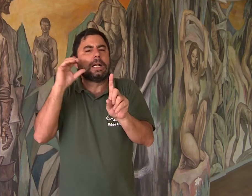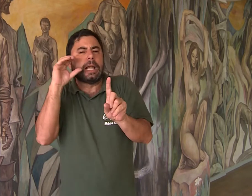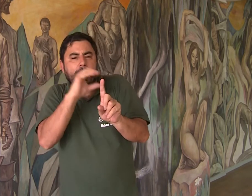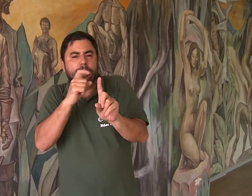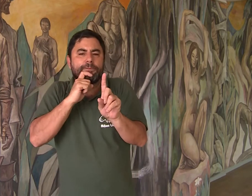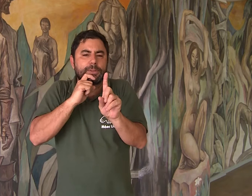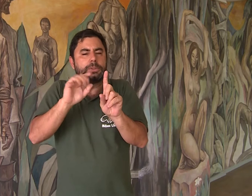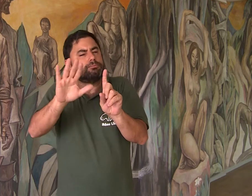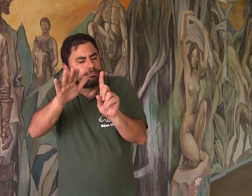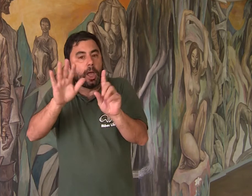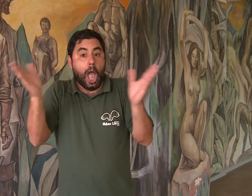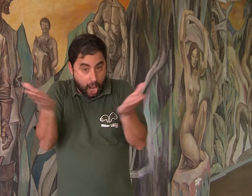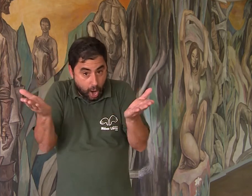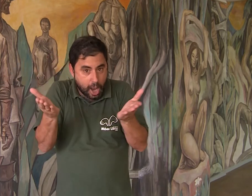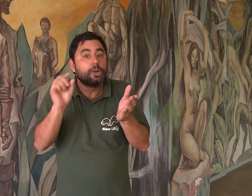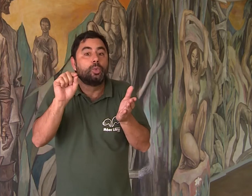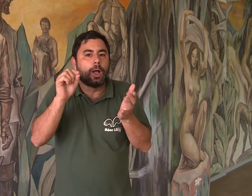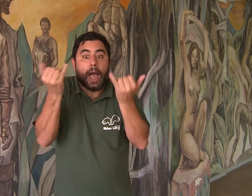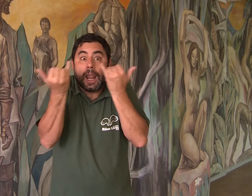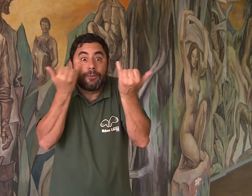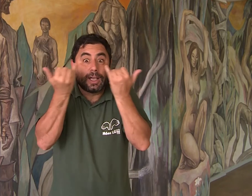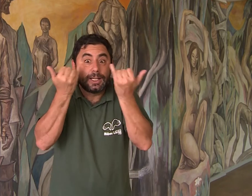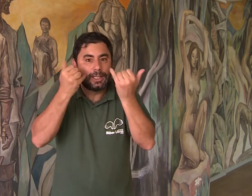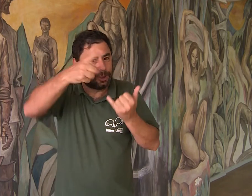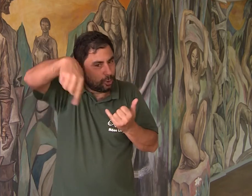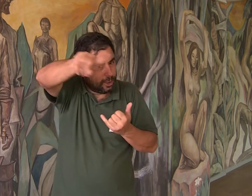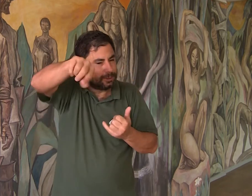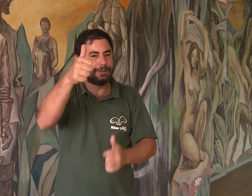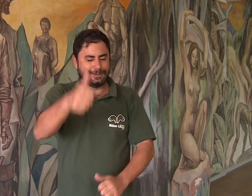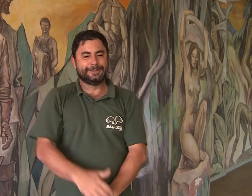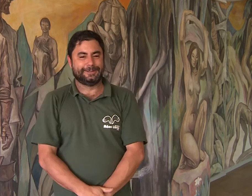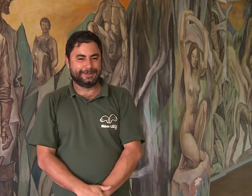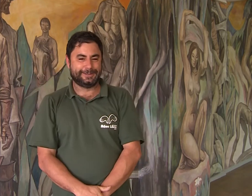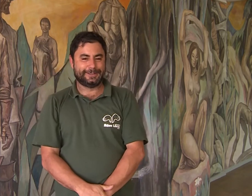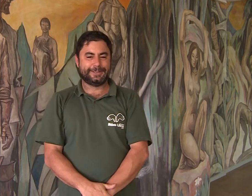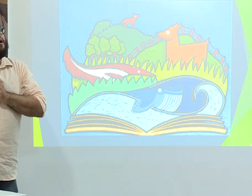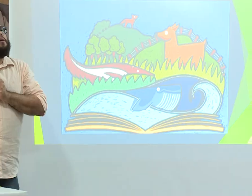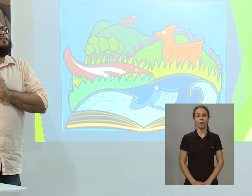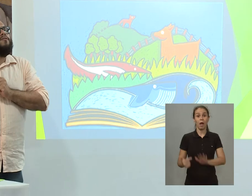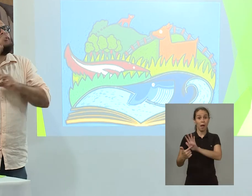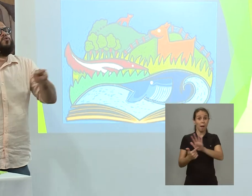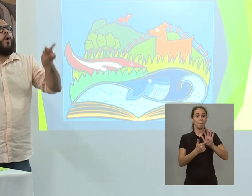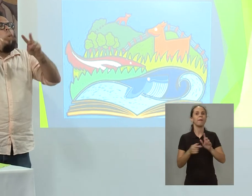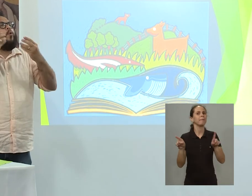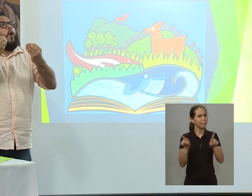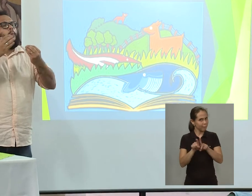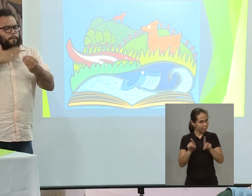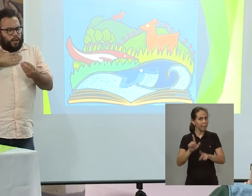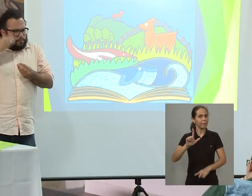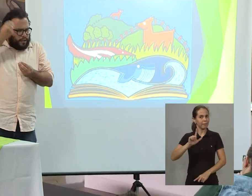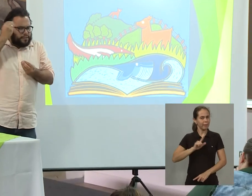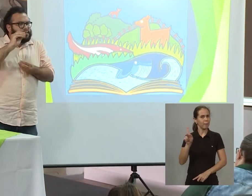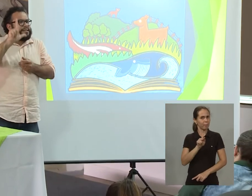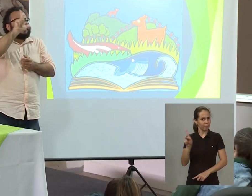que foi um dos animais que a gente fez, onde ele vive, o habitat, tudo isso a gente pesquisou para poder desempenhar melhor. O evento contou também